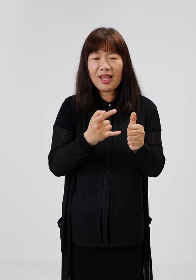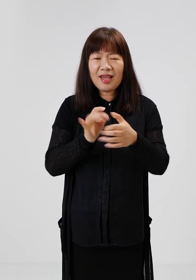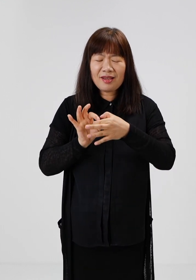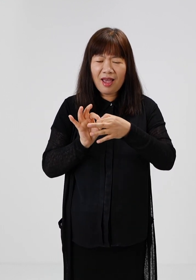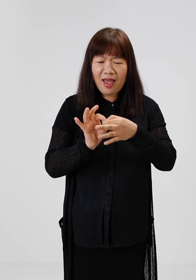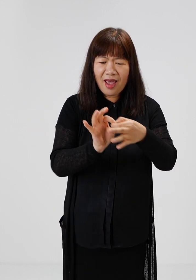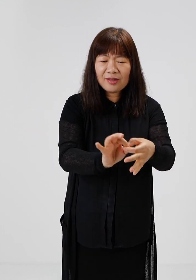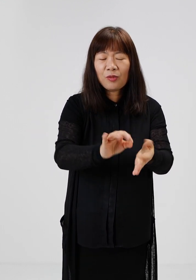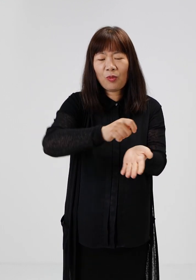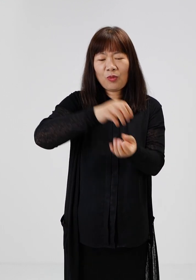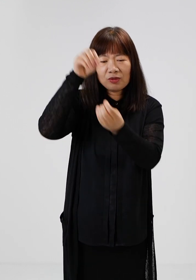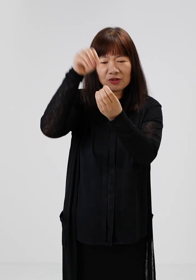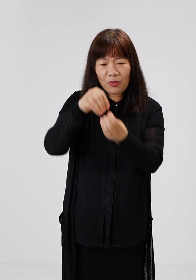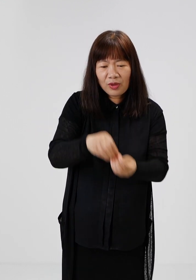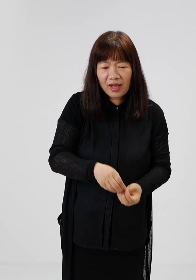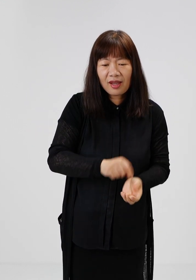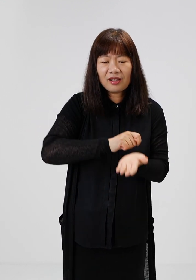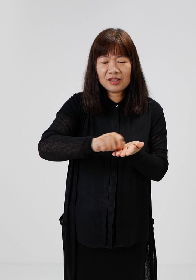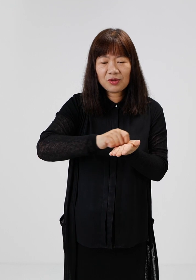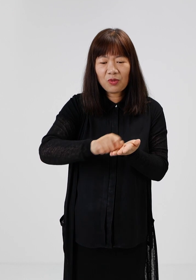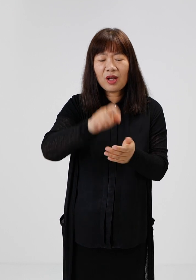기록해 했을까?